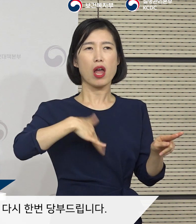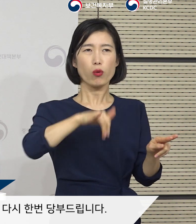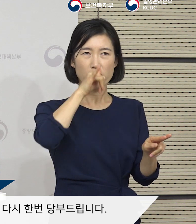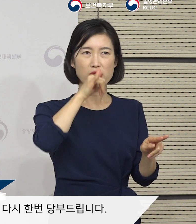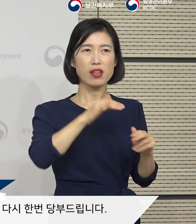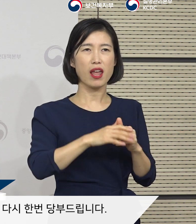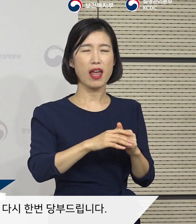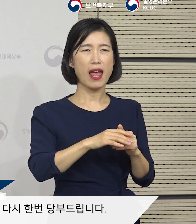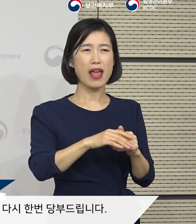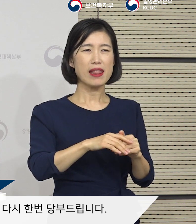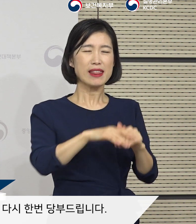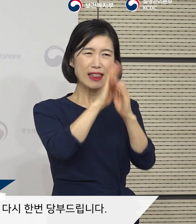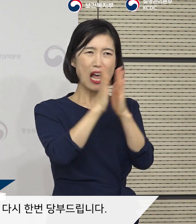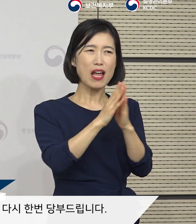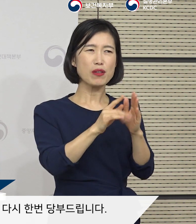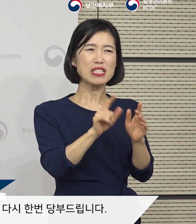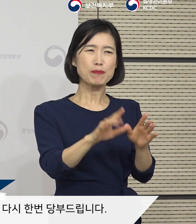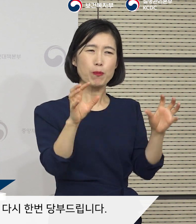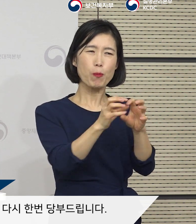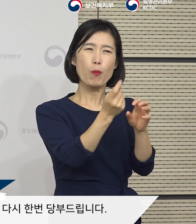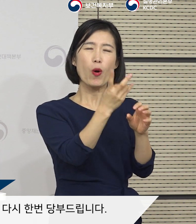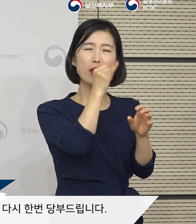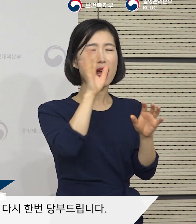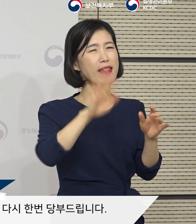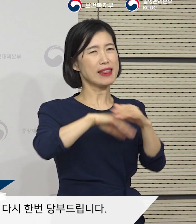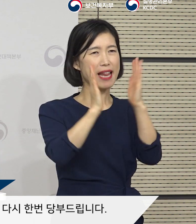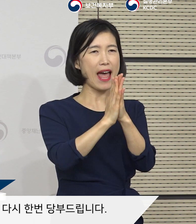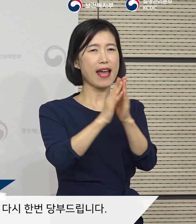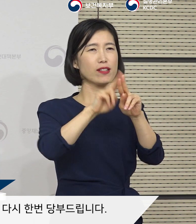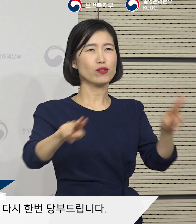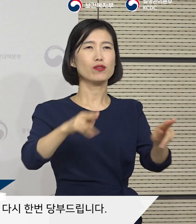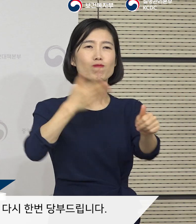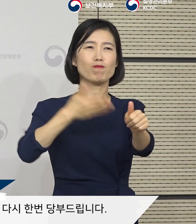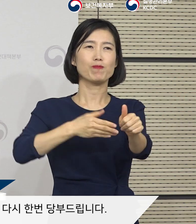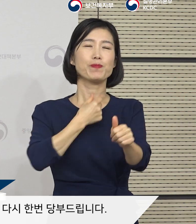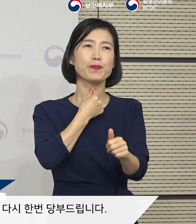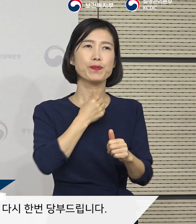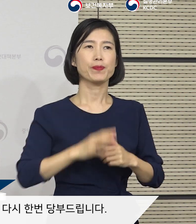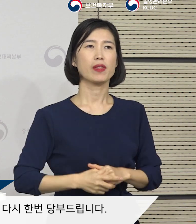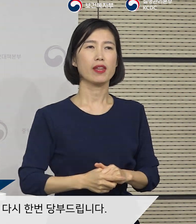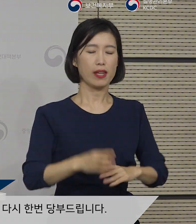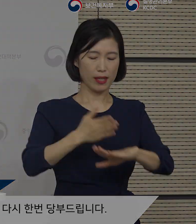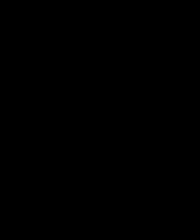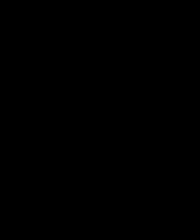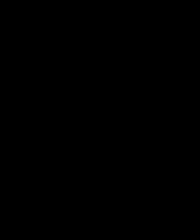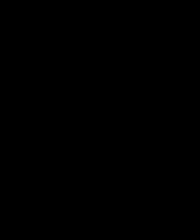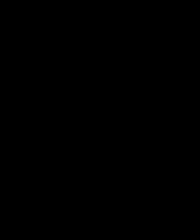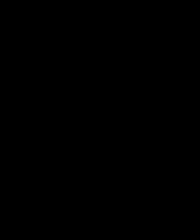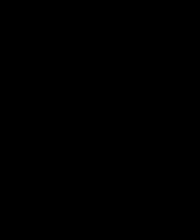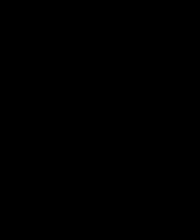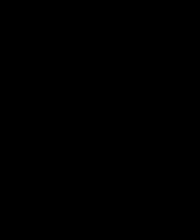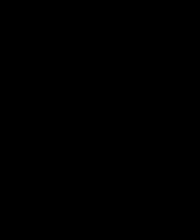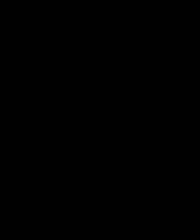종교시설에서 보다 적극적으로 협조해 주시기를 다시 한번 당부드립니다. 감사합니다.